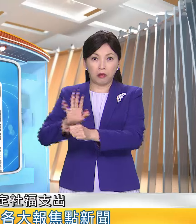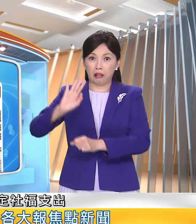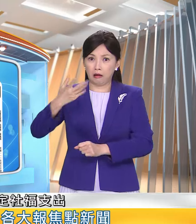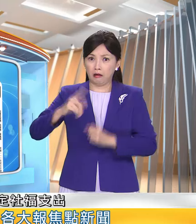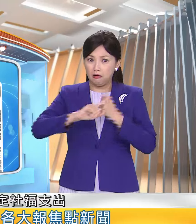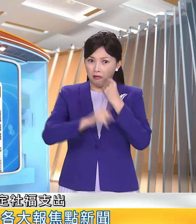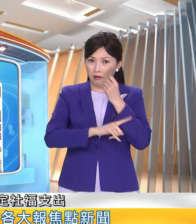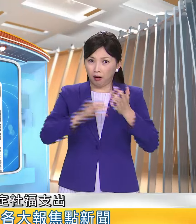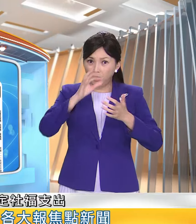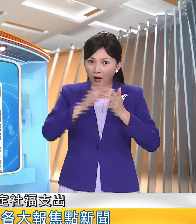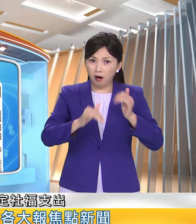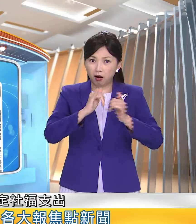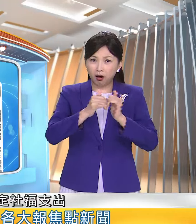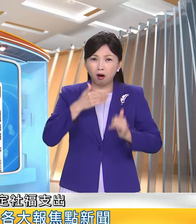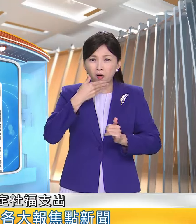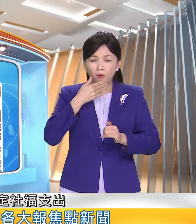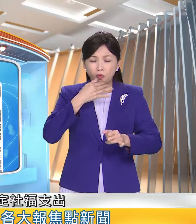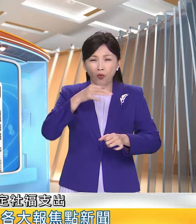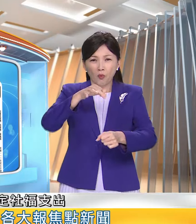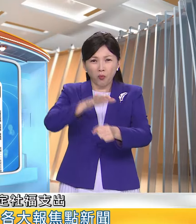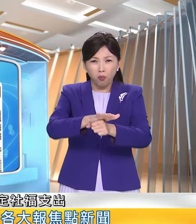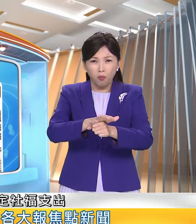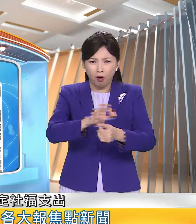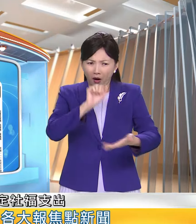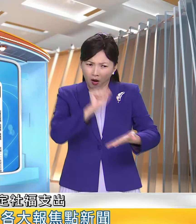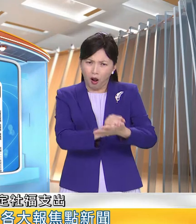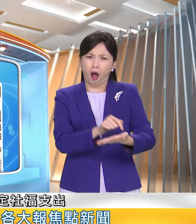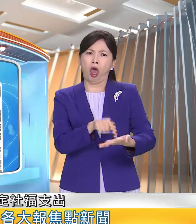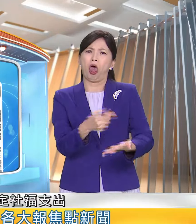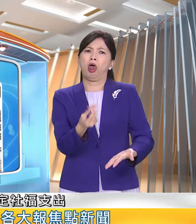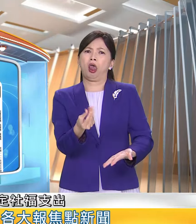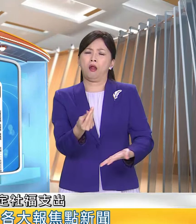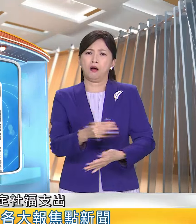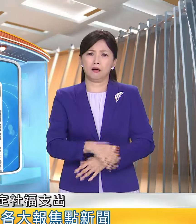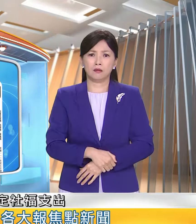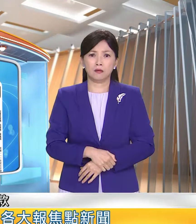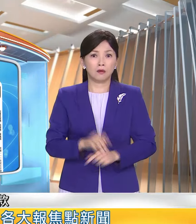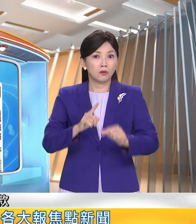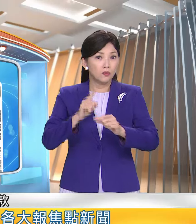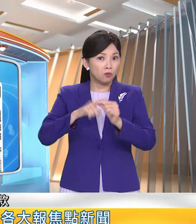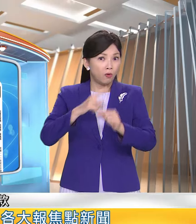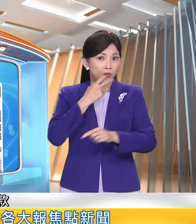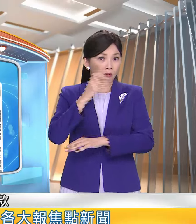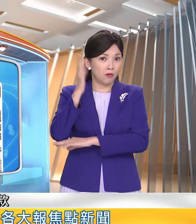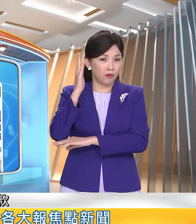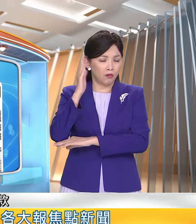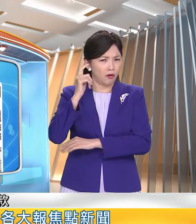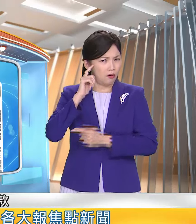助等非法定社福支出，遭到中央扣除了补助款，